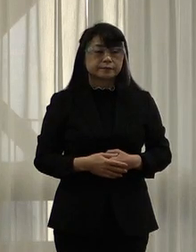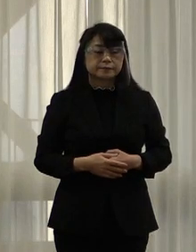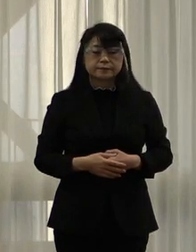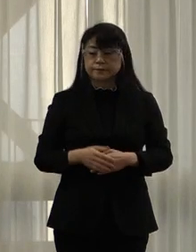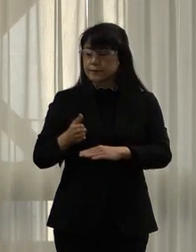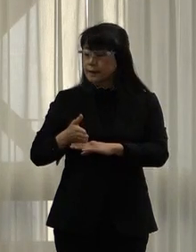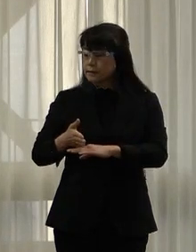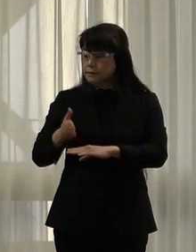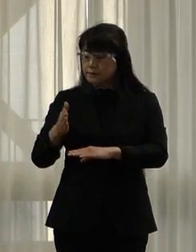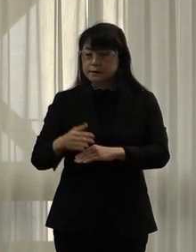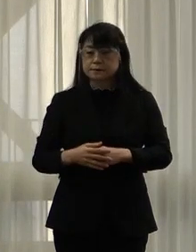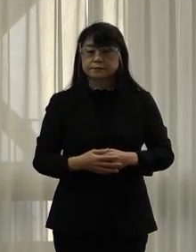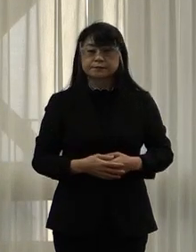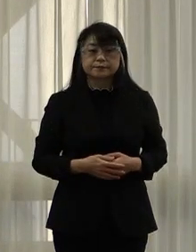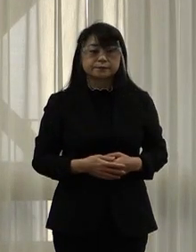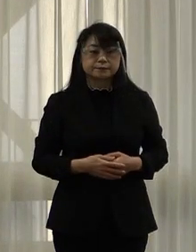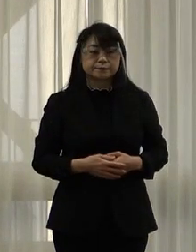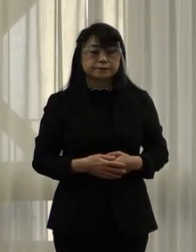ありがとうございます。